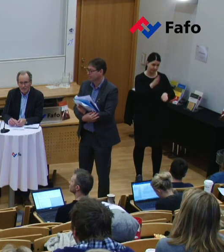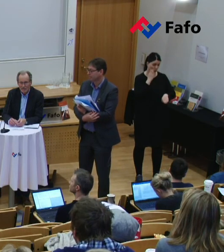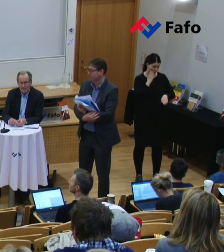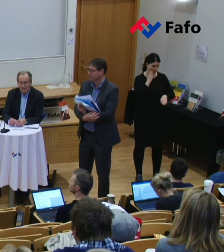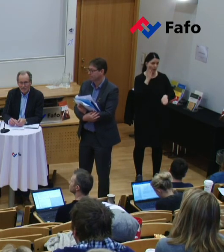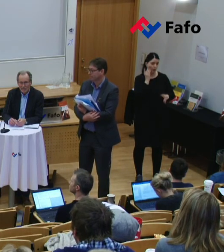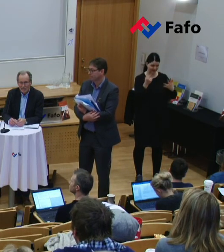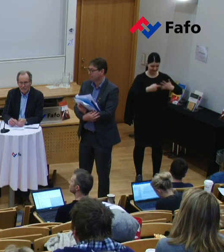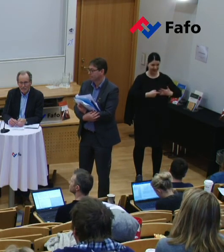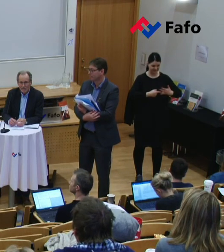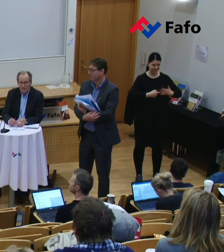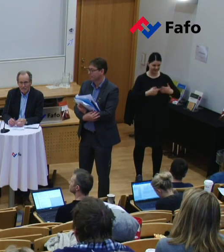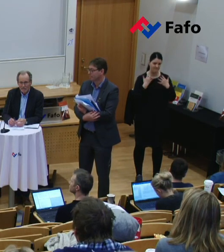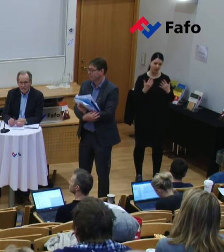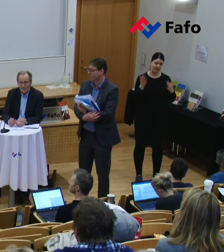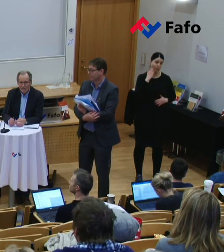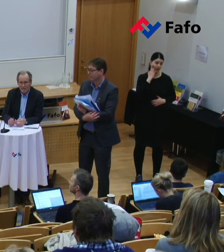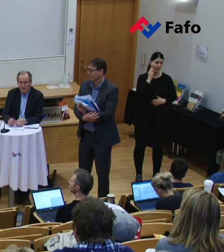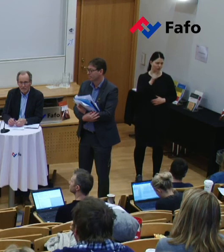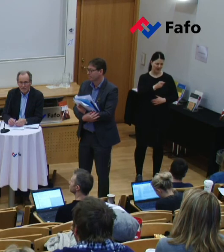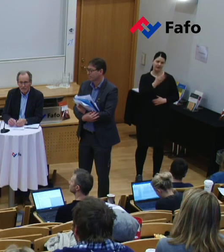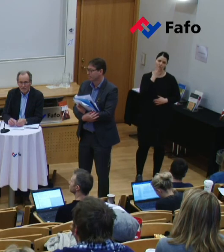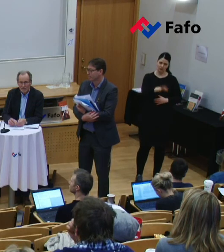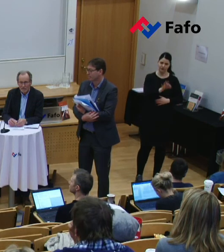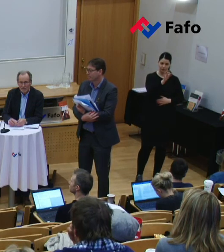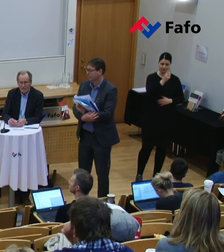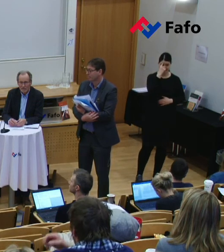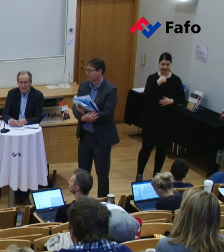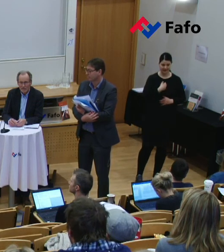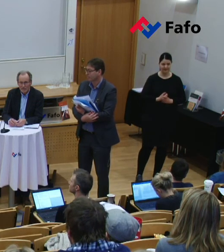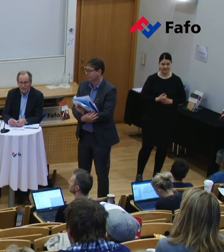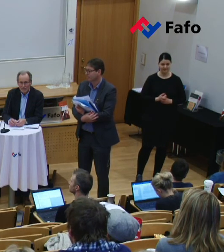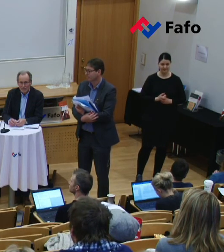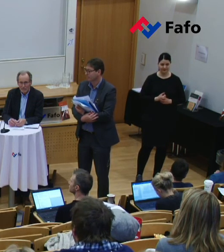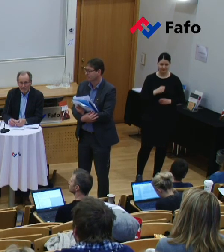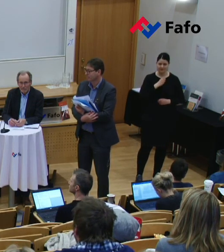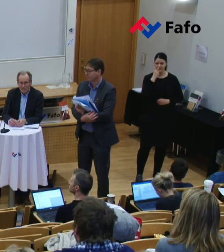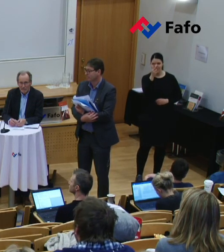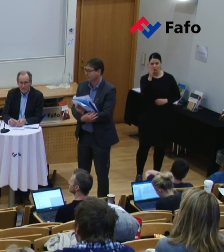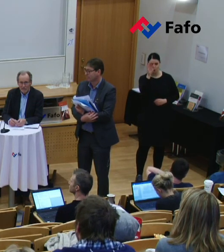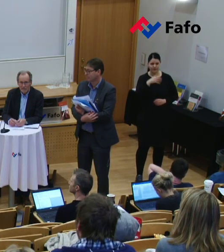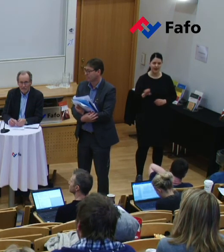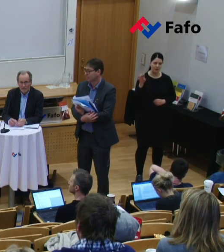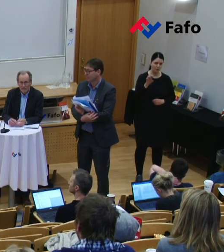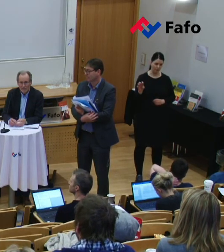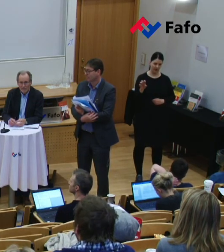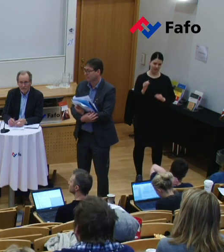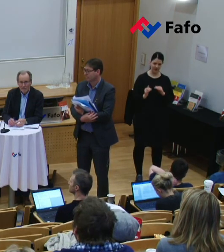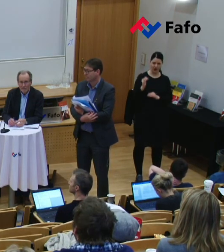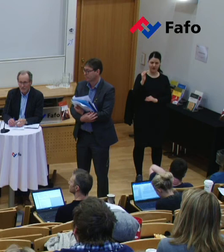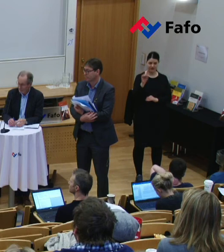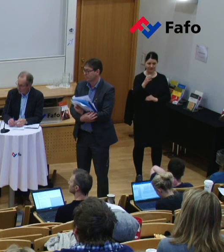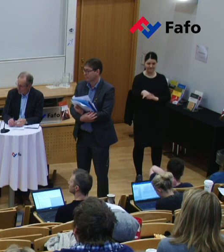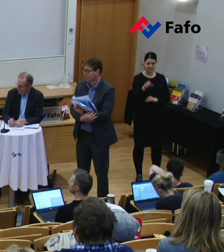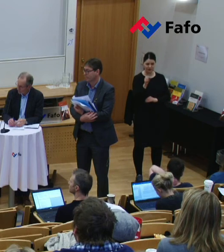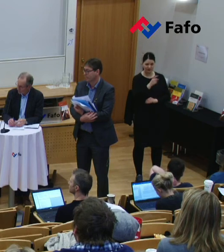integrert i ordinære boliger. Det mener jeg et godt funn. Hvis vi ser ut i Europa, så vel kanskje det høyeste man har